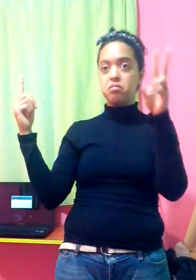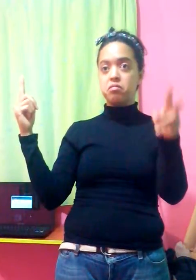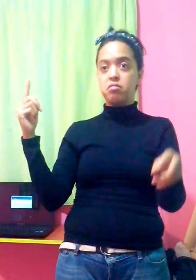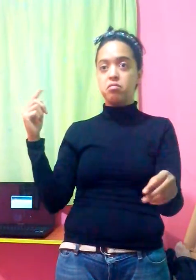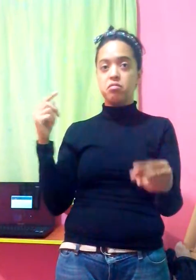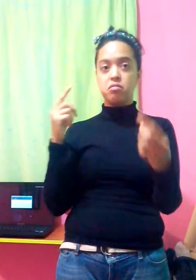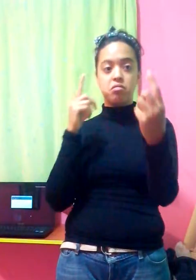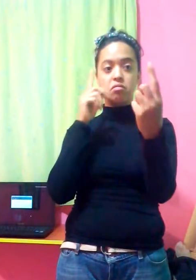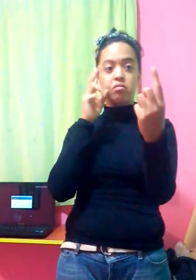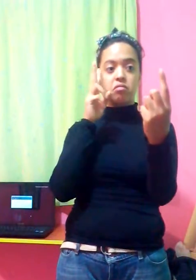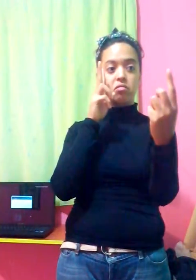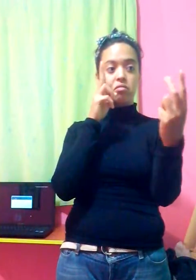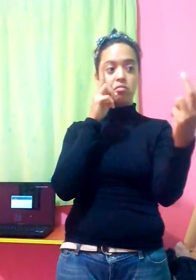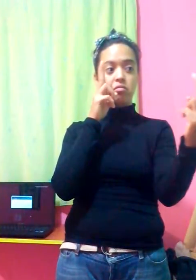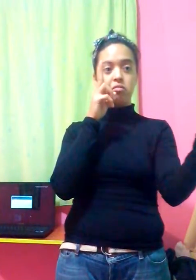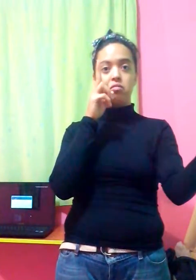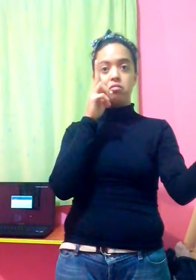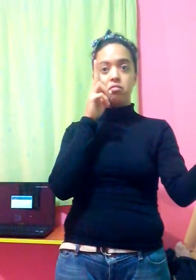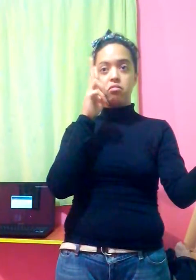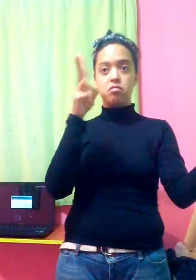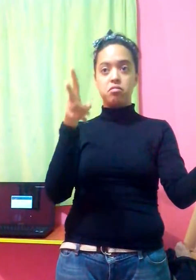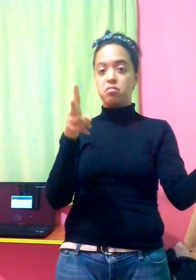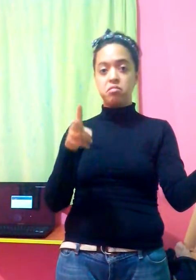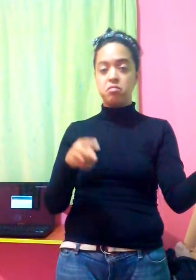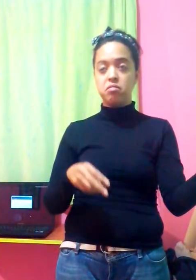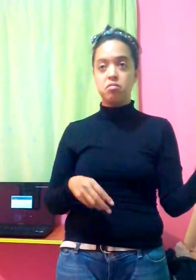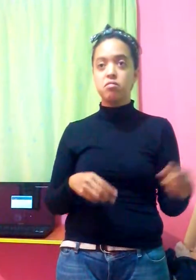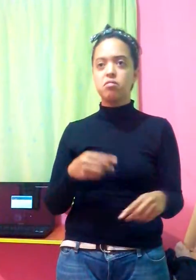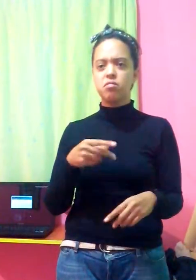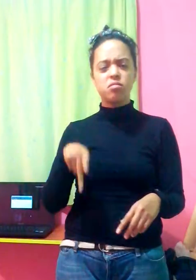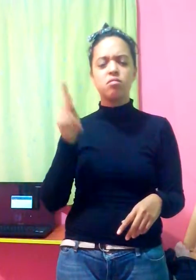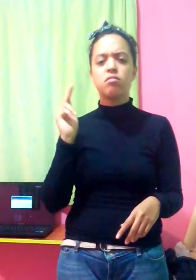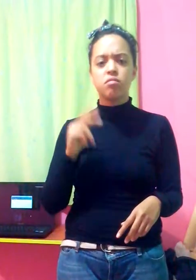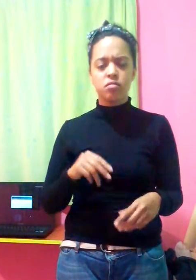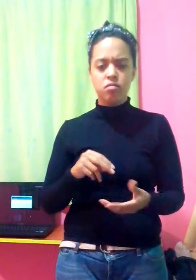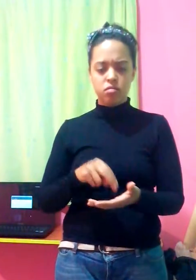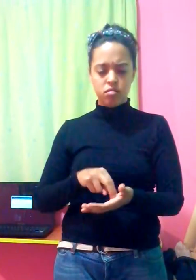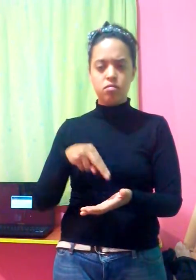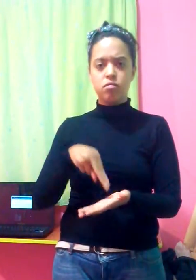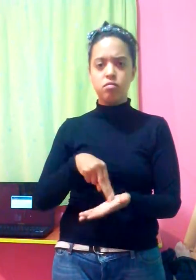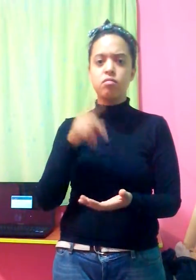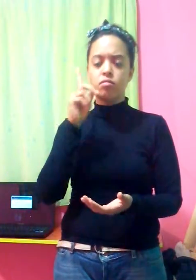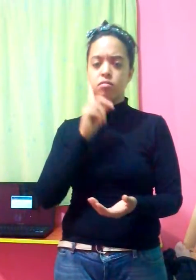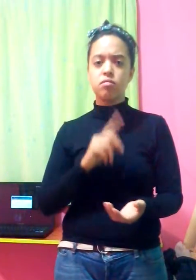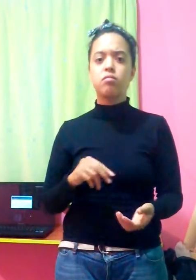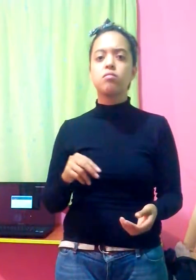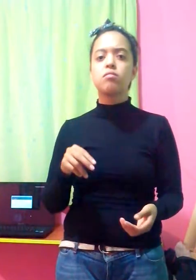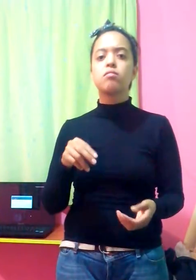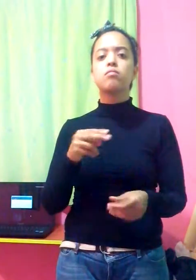princesitas, aquí al frente, y le digo, señora, ¿hasta dónde alcanza a ver el dedo?